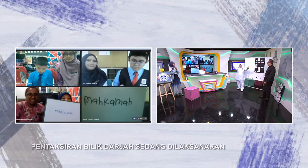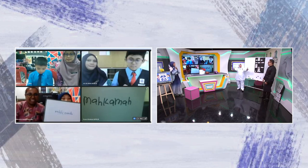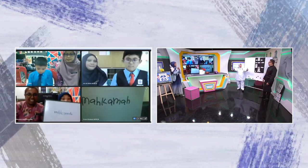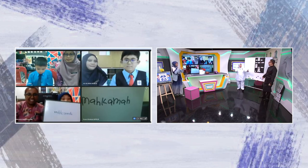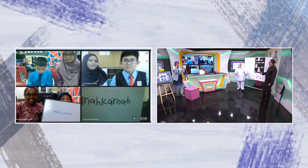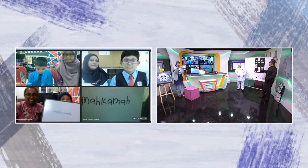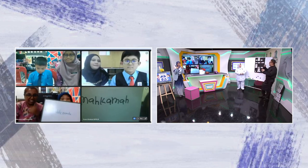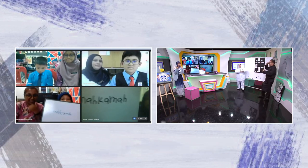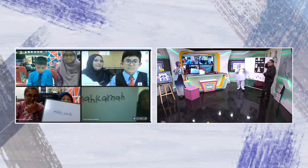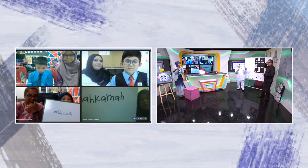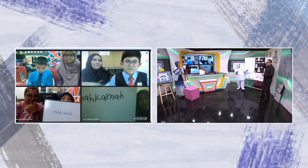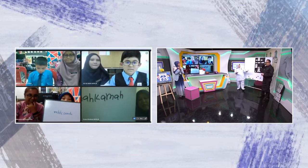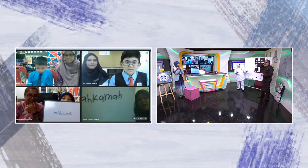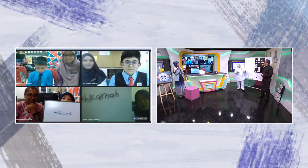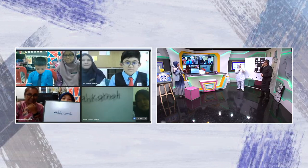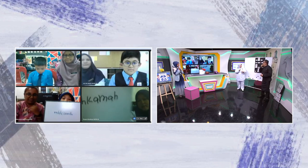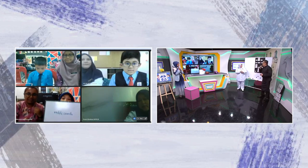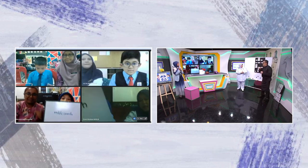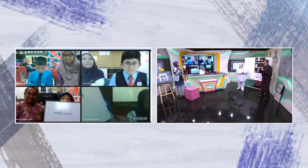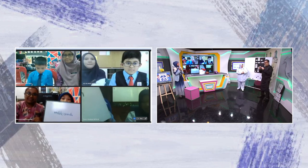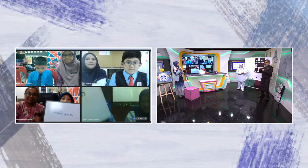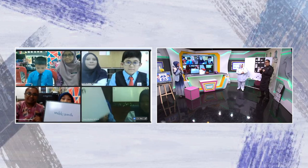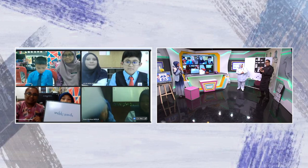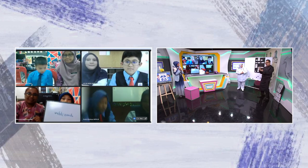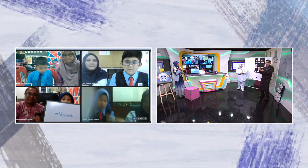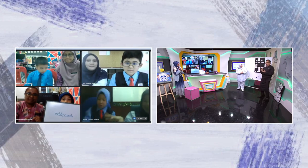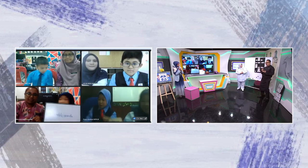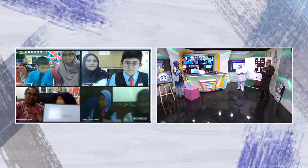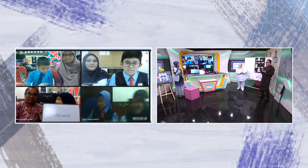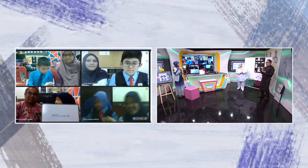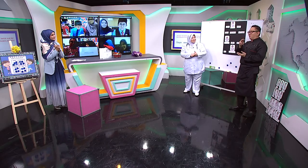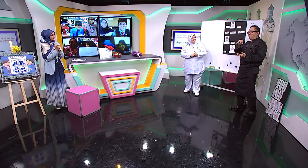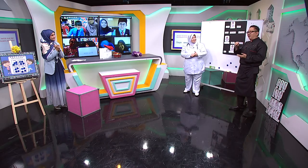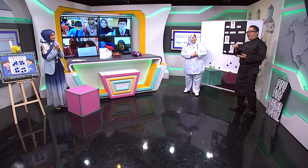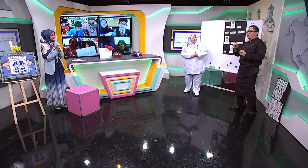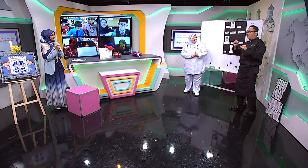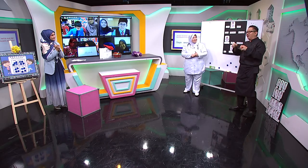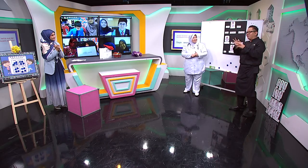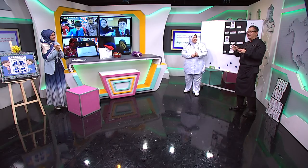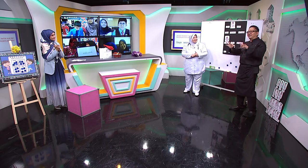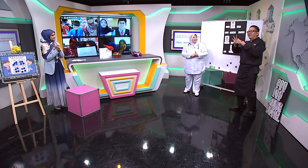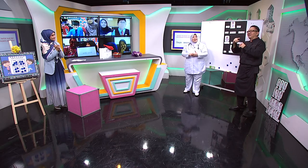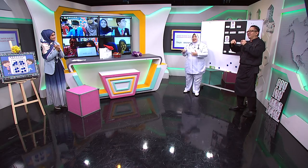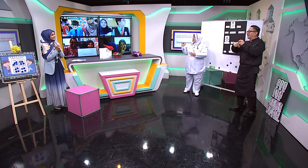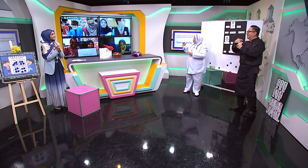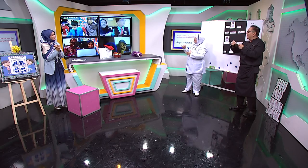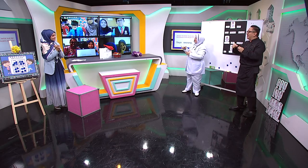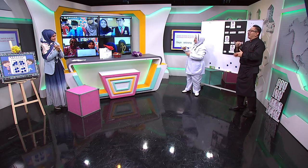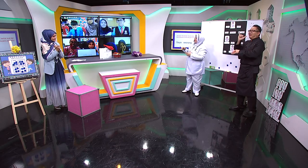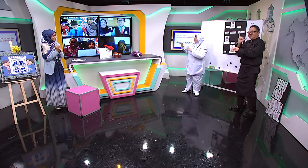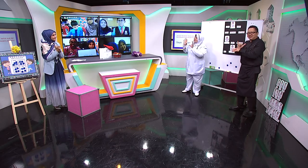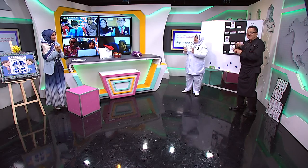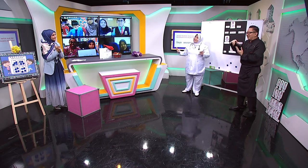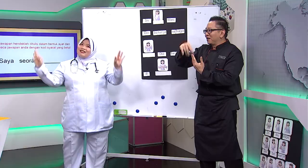Okey, bagus. Okey, Cikgu Miza, Mira. Boleh tak saya minta murid yang boleh bercerita